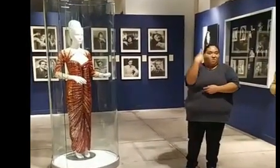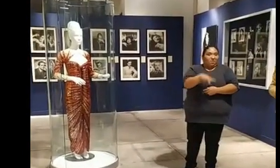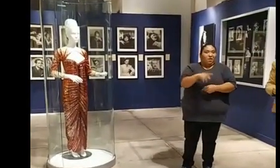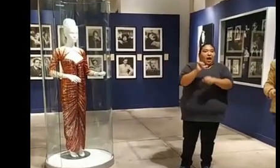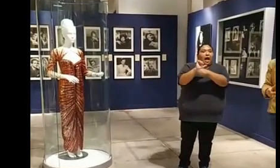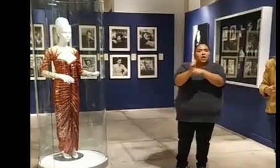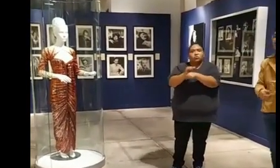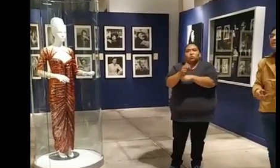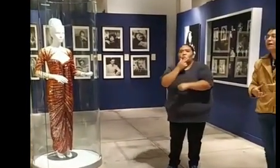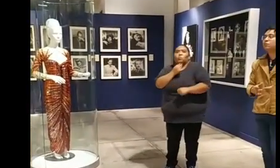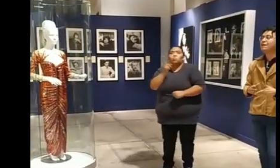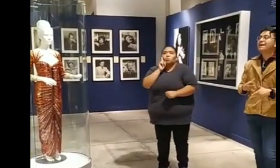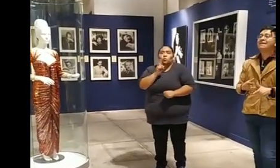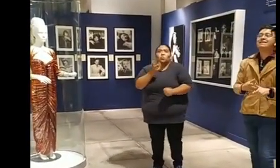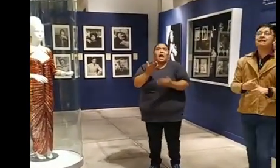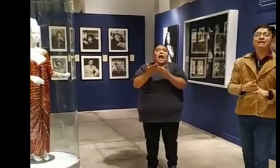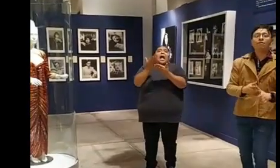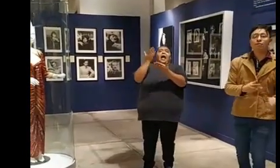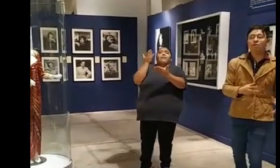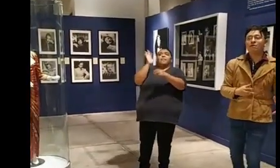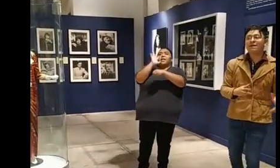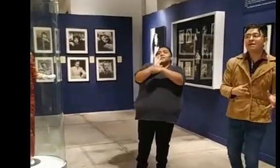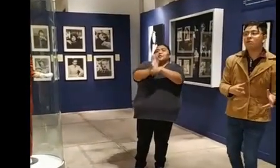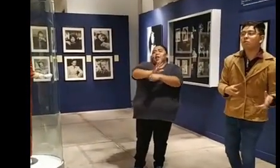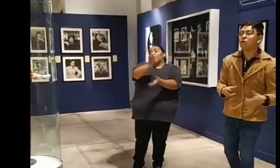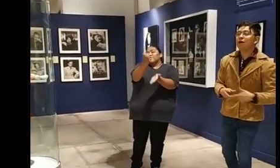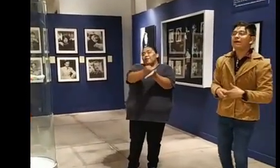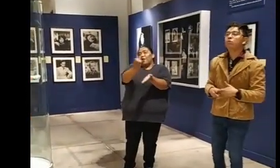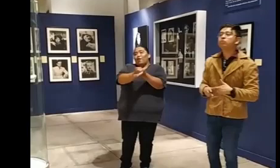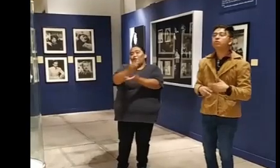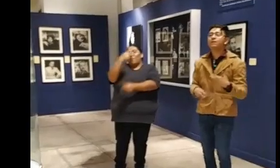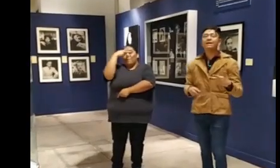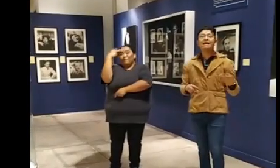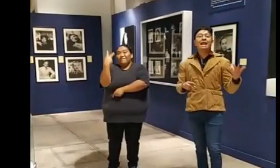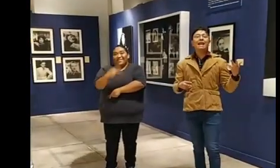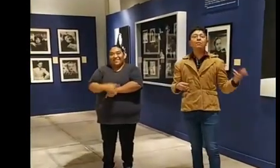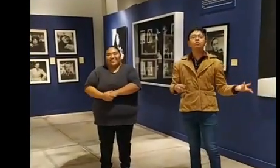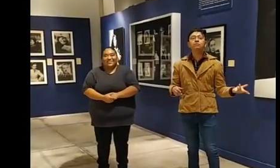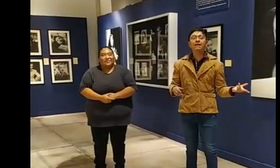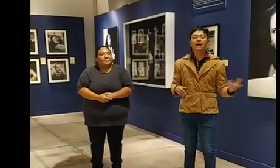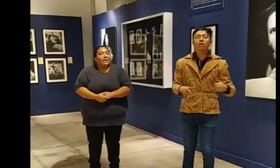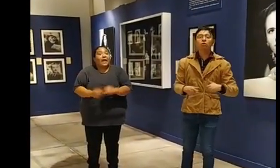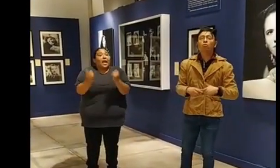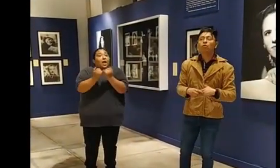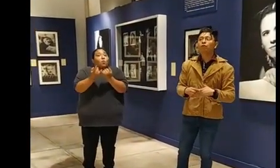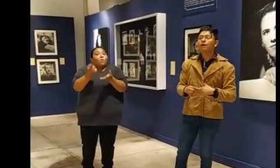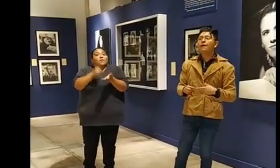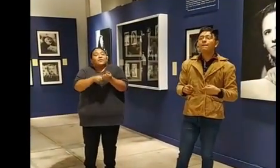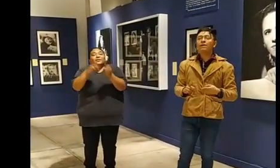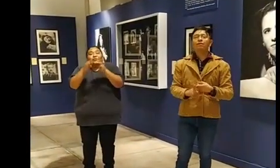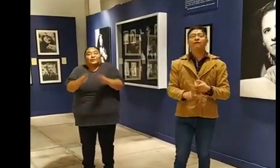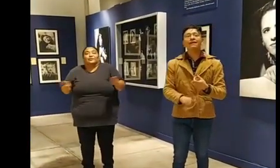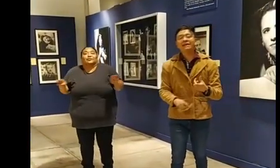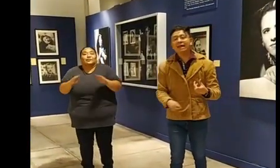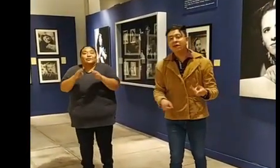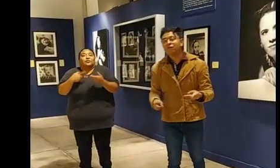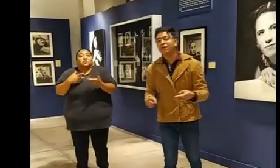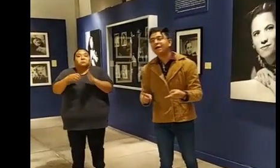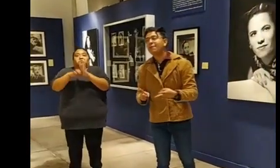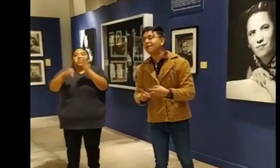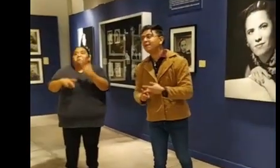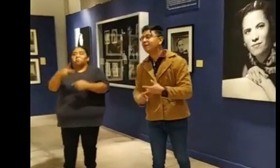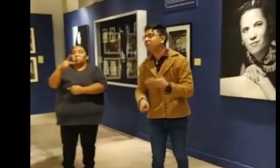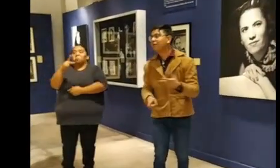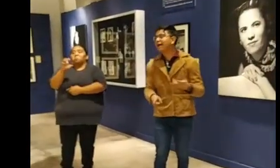estas actrices que marcaron el cine de oro en México, incluso también la música, como lo fue Pedro Infante, como